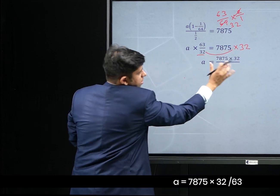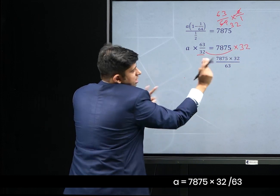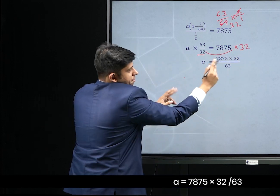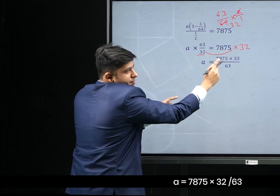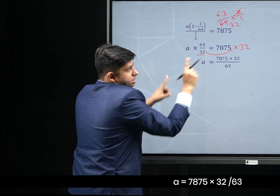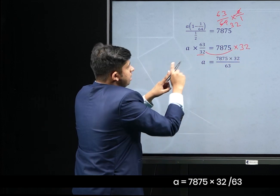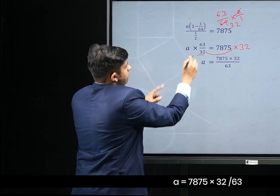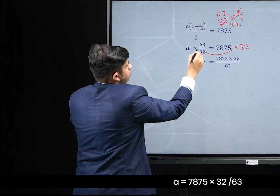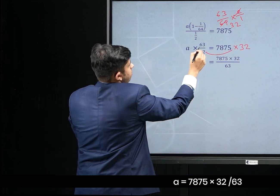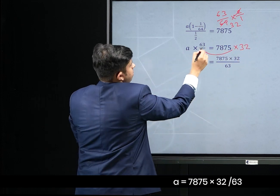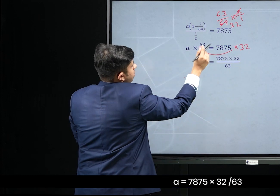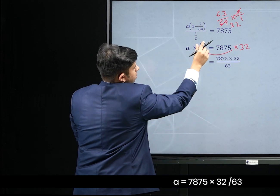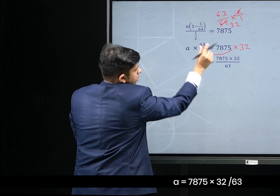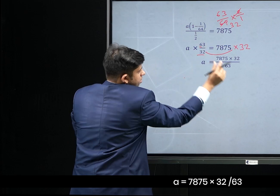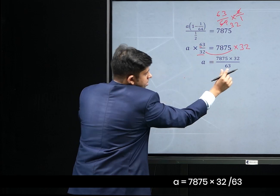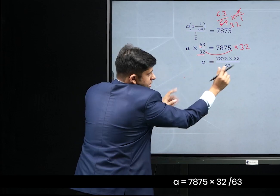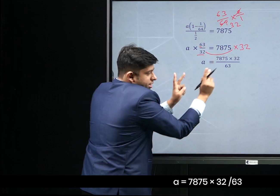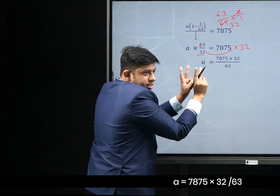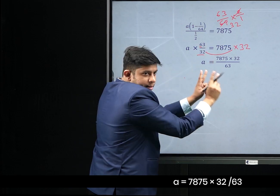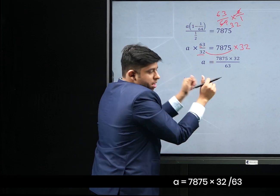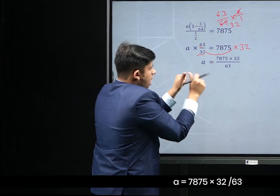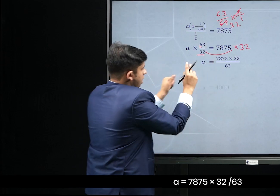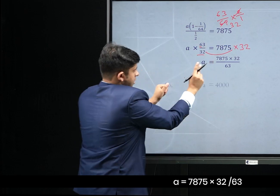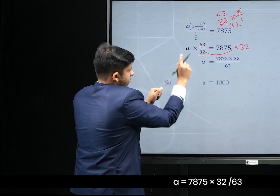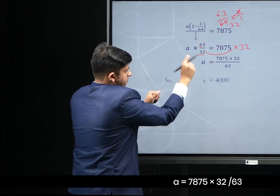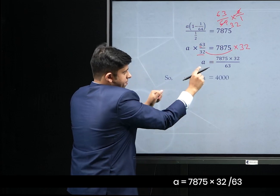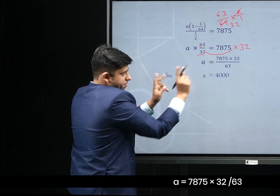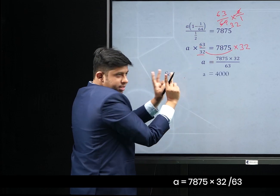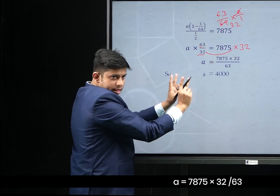7875 பெருக்கல் 32 கீழ் 63.